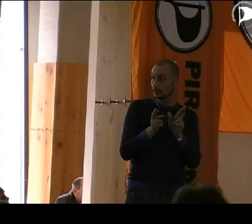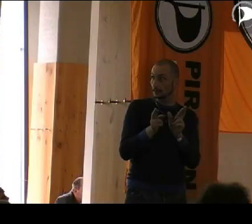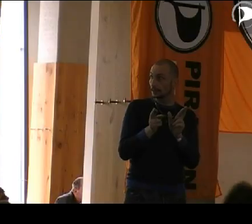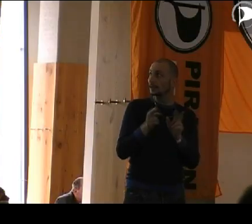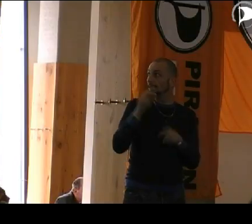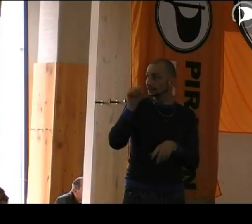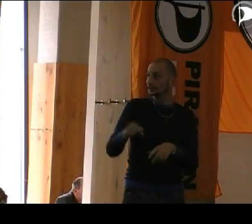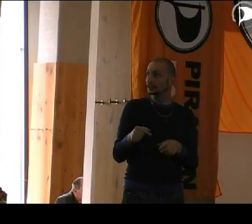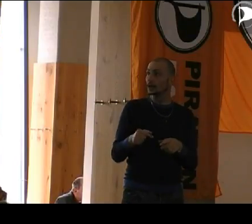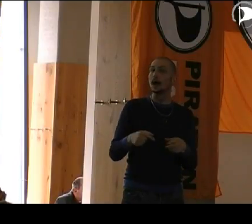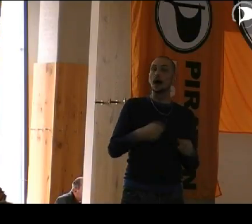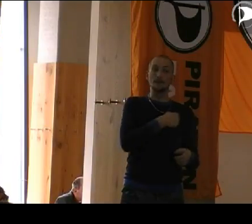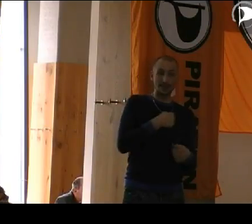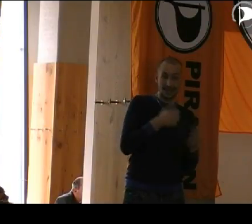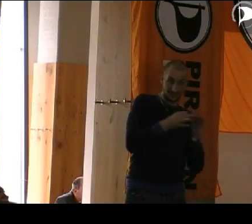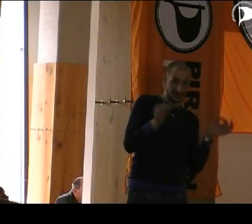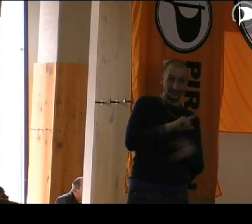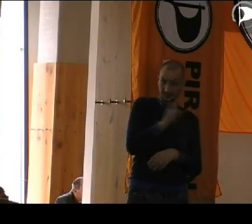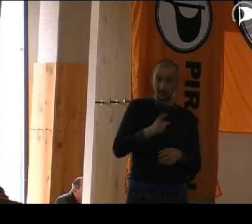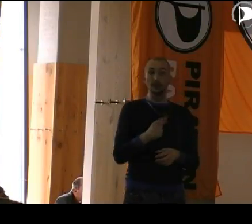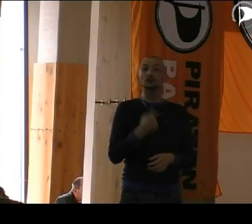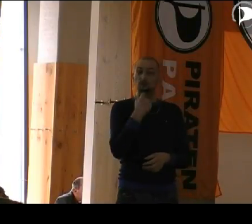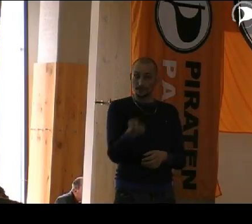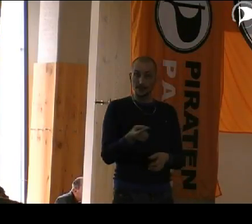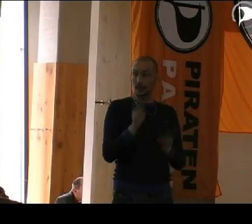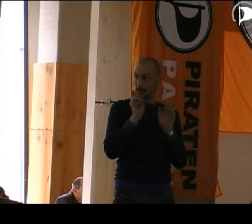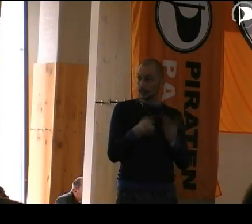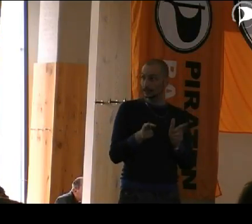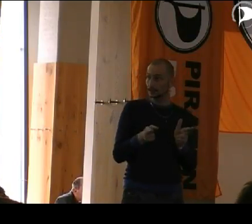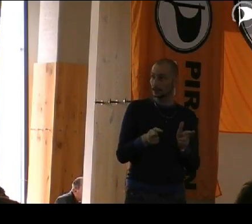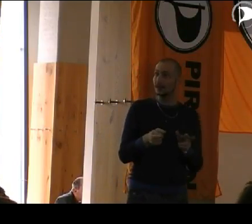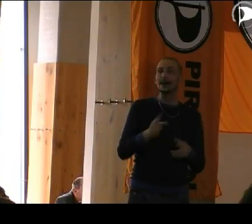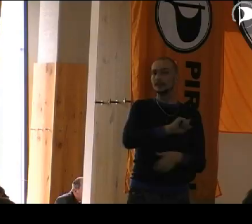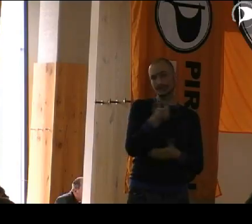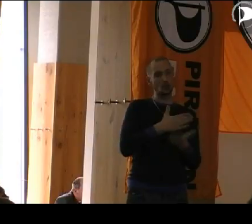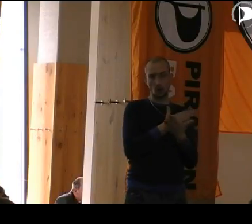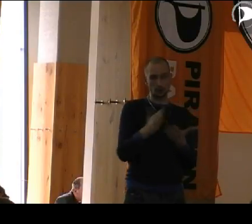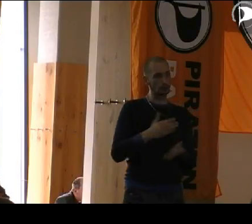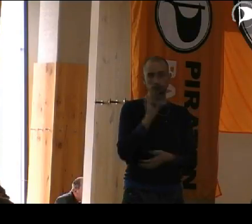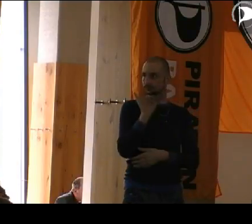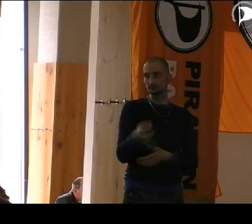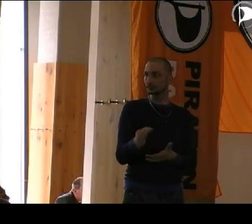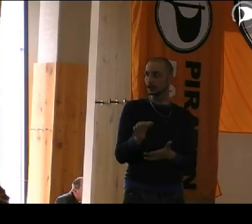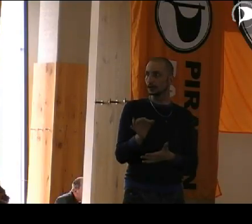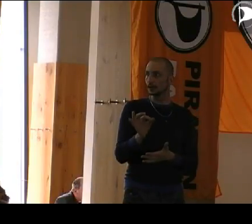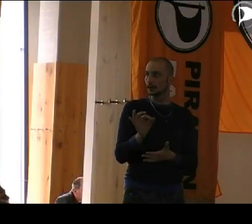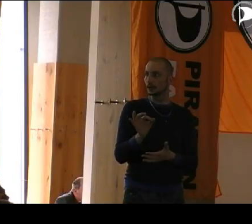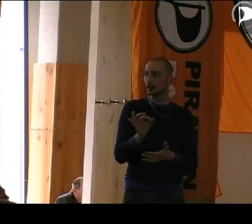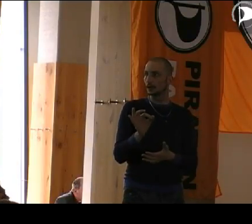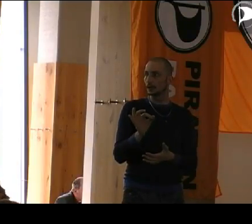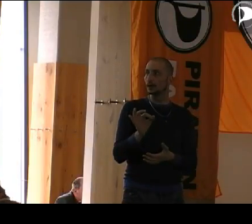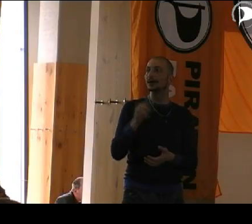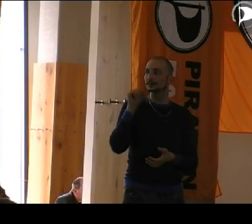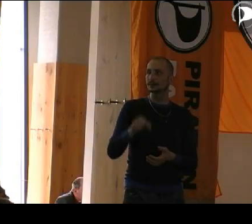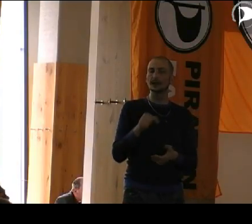dann die leute deswegen wenn ich es nicht lassen das lenken sollte man das zumindest verspricht man nicht in den händen